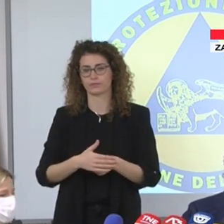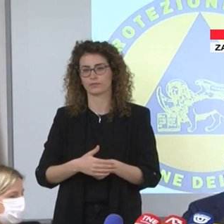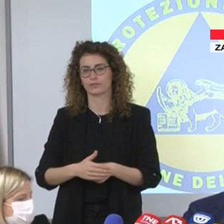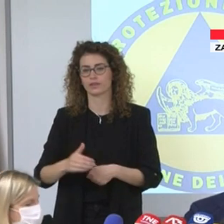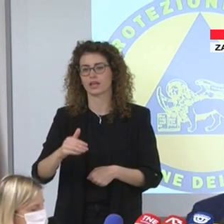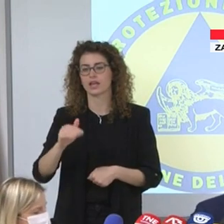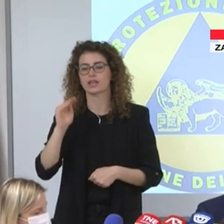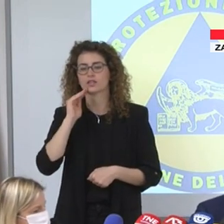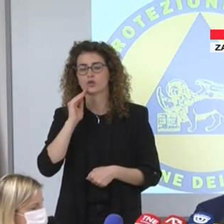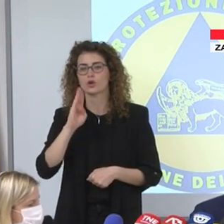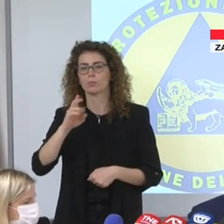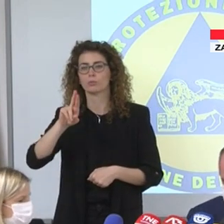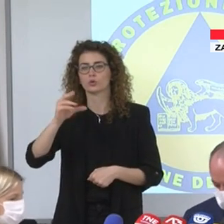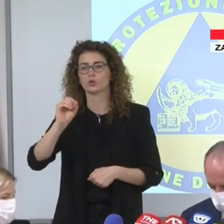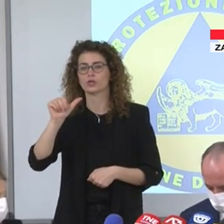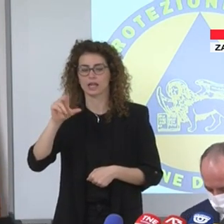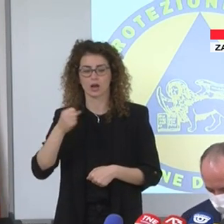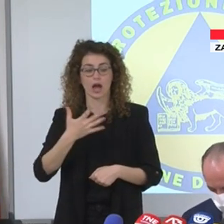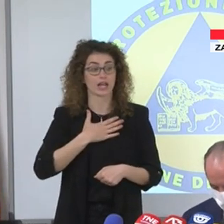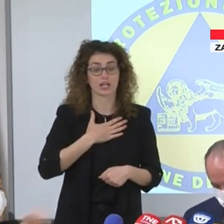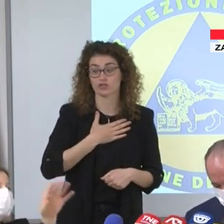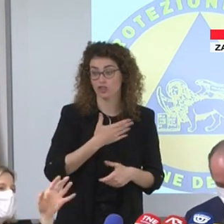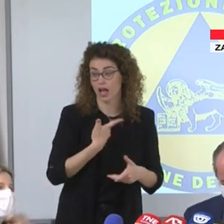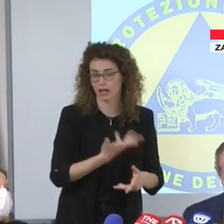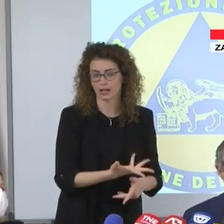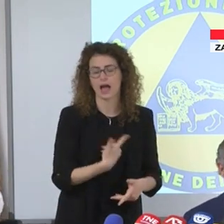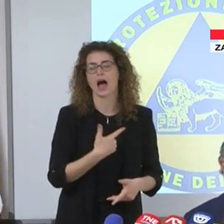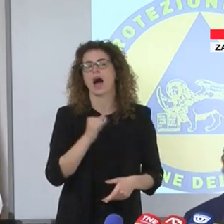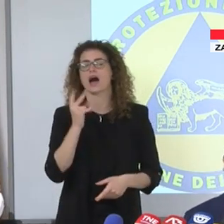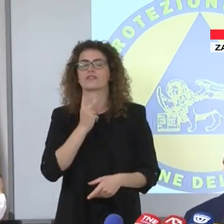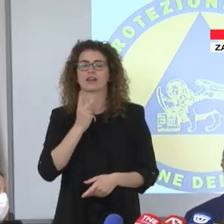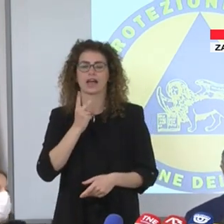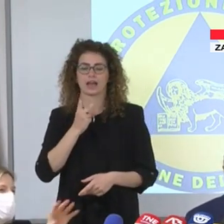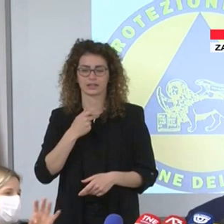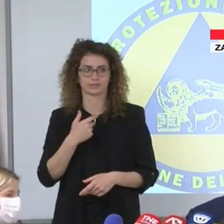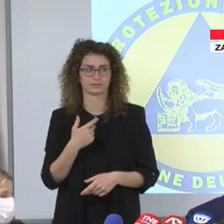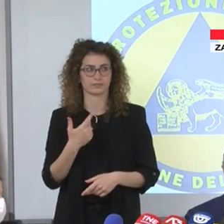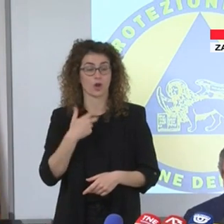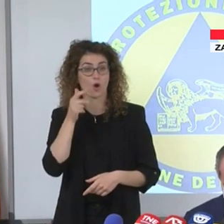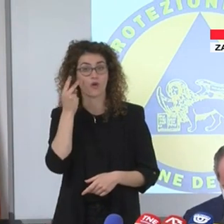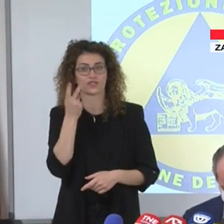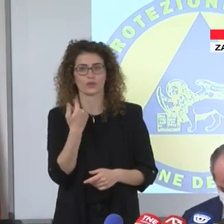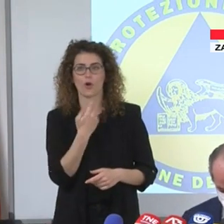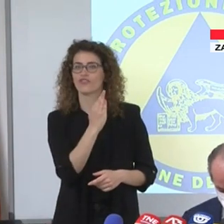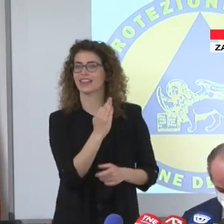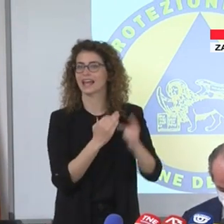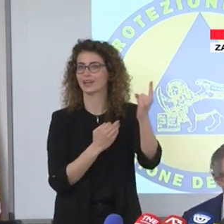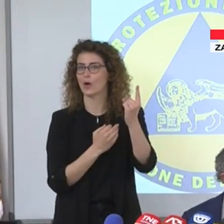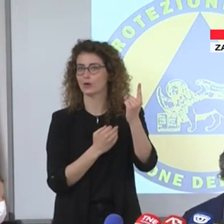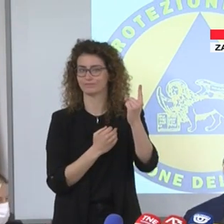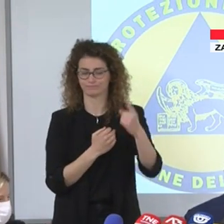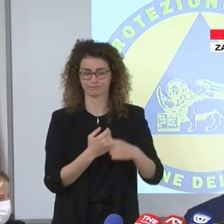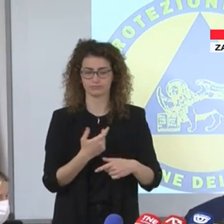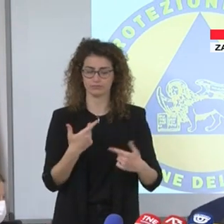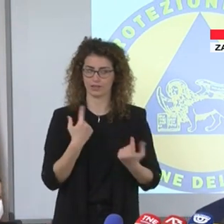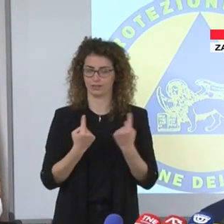Zago. Prego. Ah sì, scusate, cioè, l'assessore mi ricorda. No, Federico, perché qua c'è una